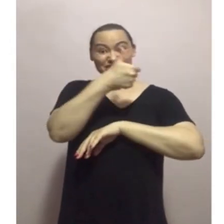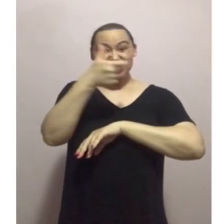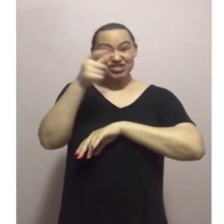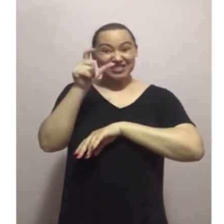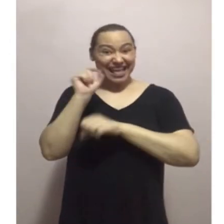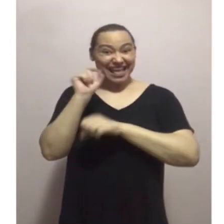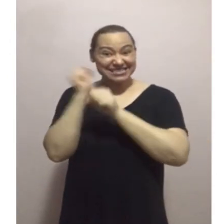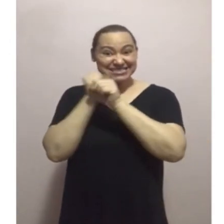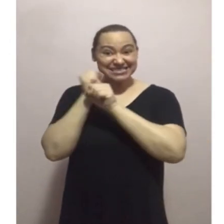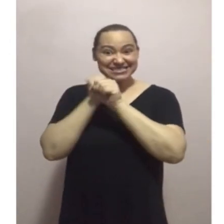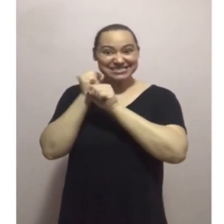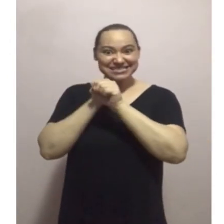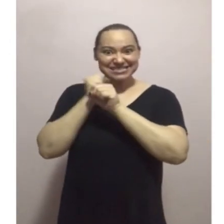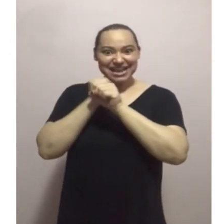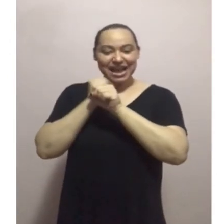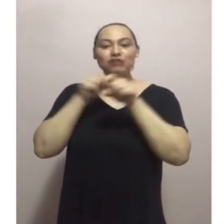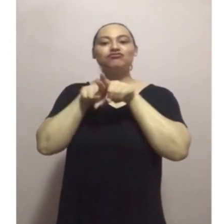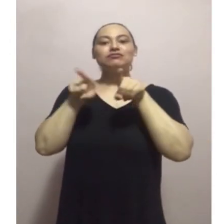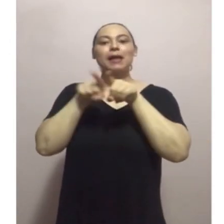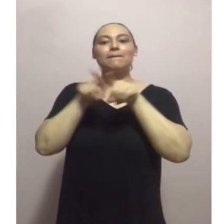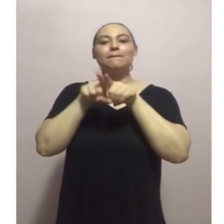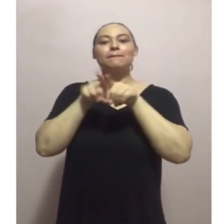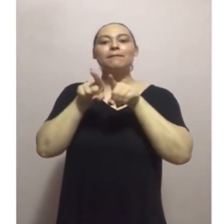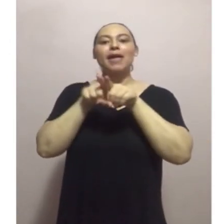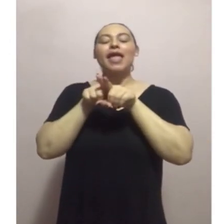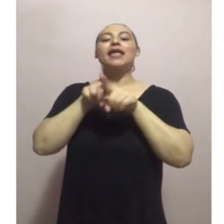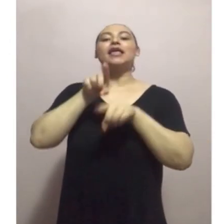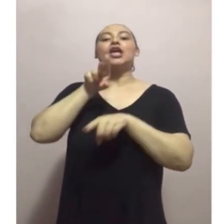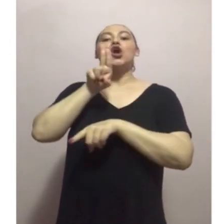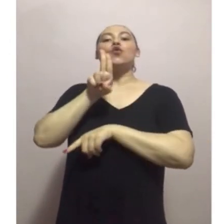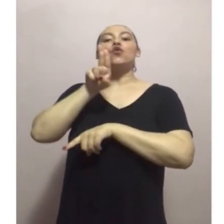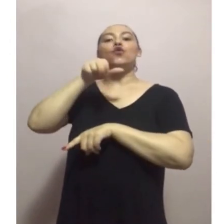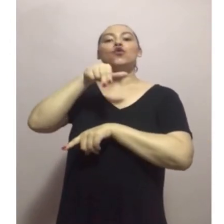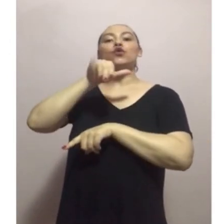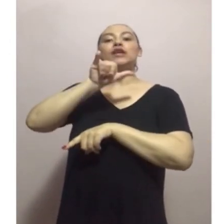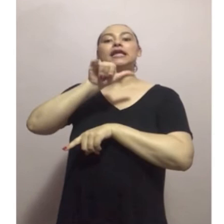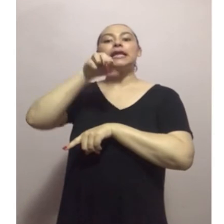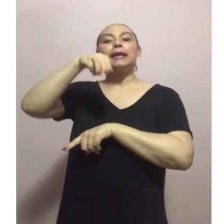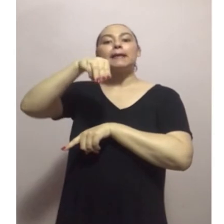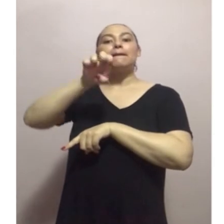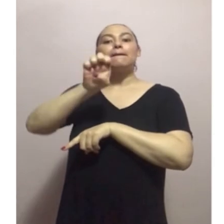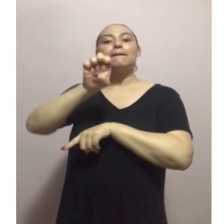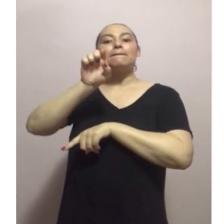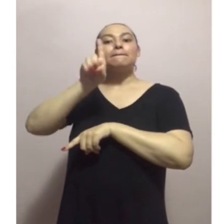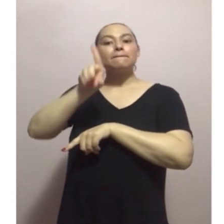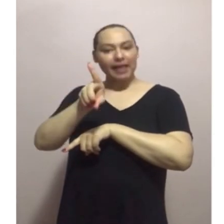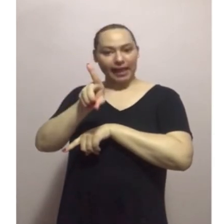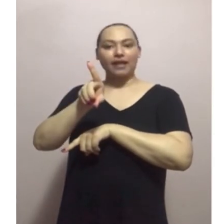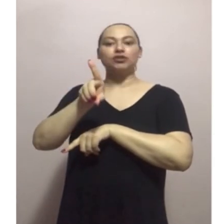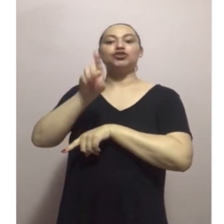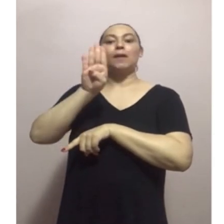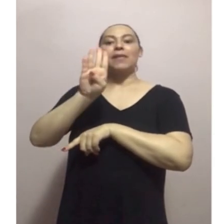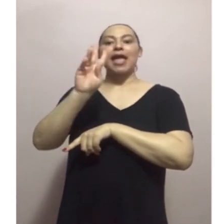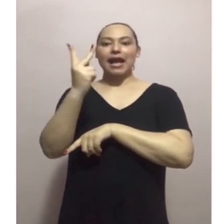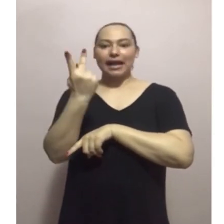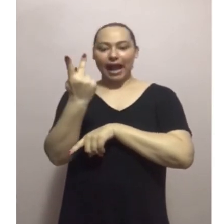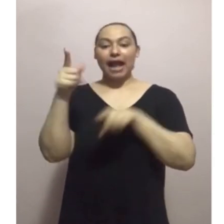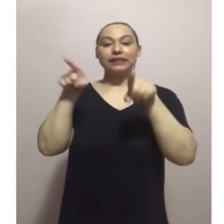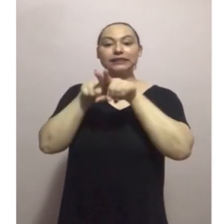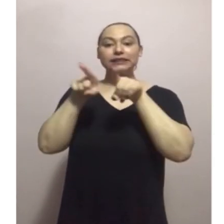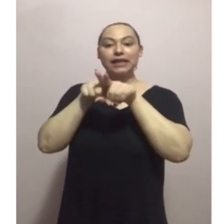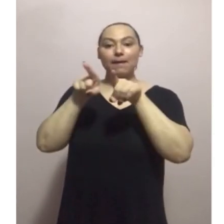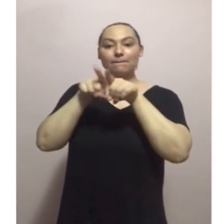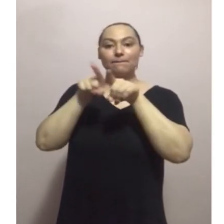o patrocínio do Instituto Unimed BH. Além dele, o Instituto Cultural Itaú e também a